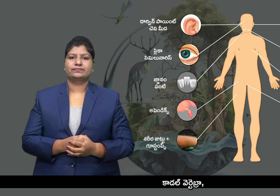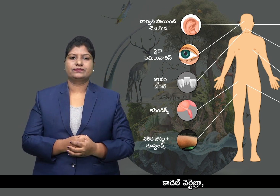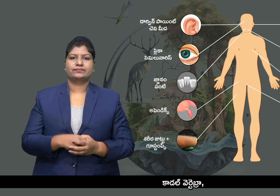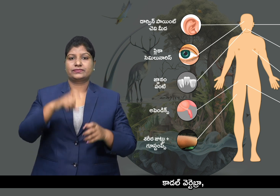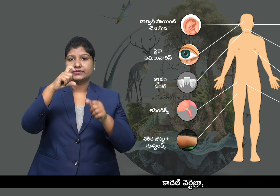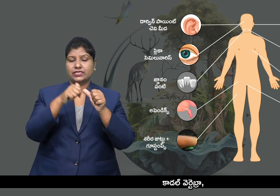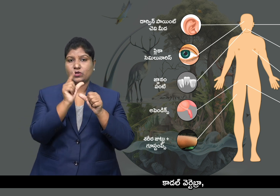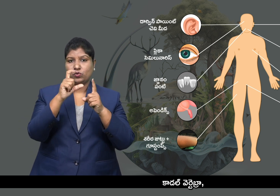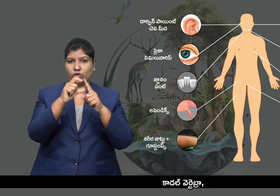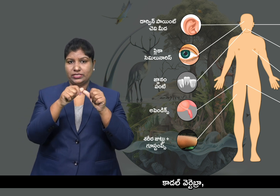కాడల్ వెర్టెబ్రా,